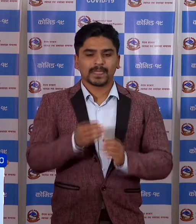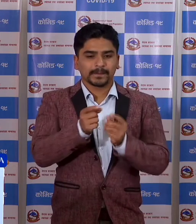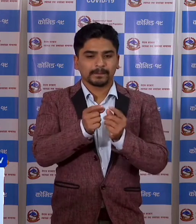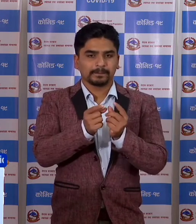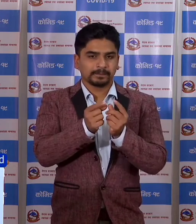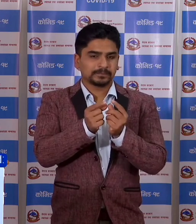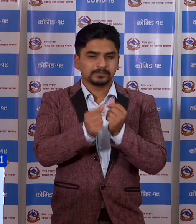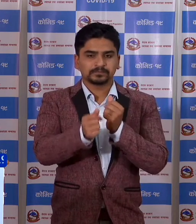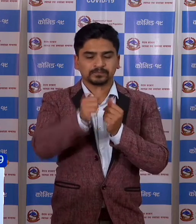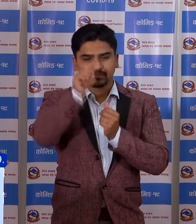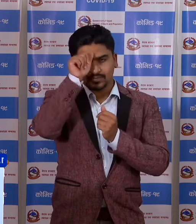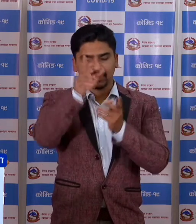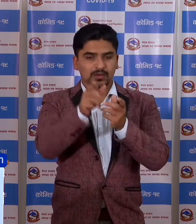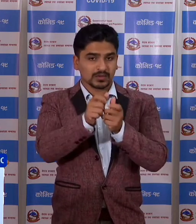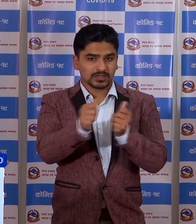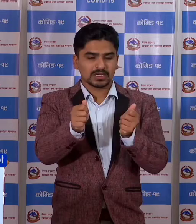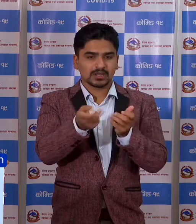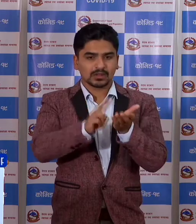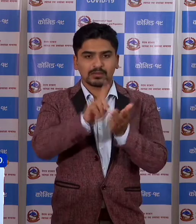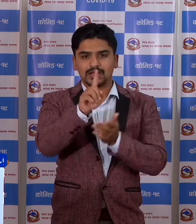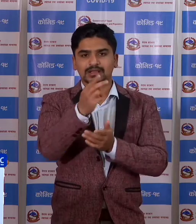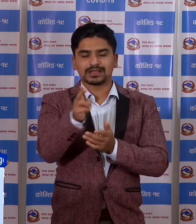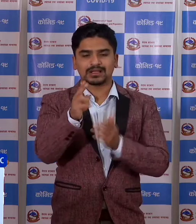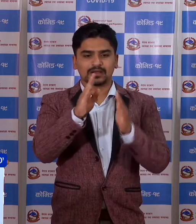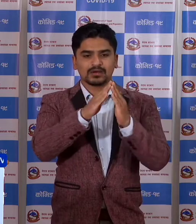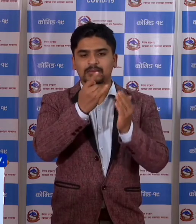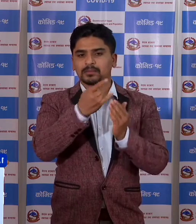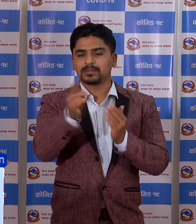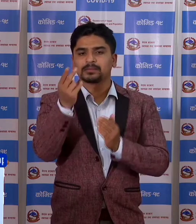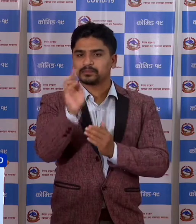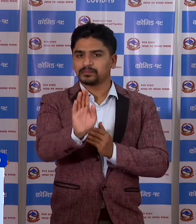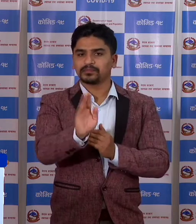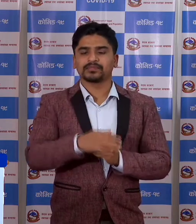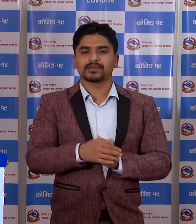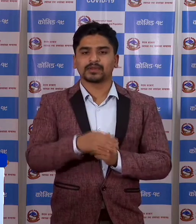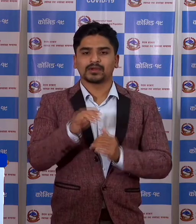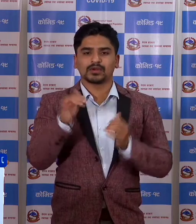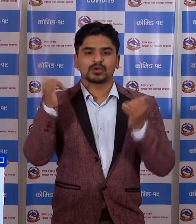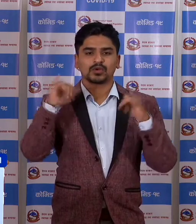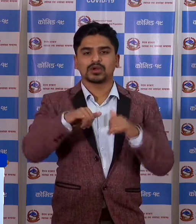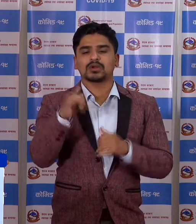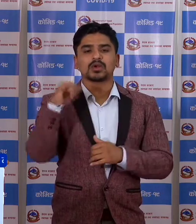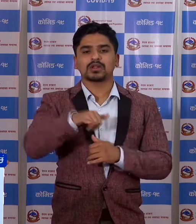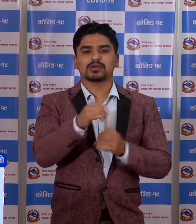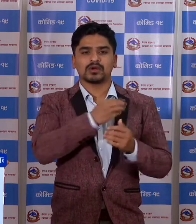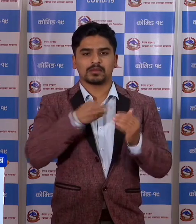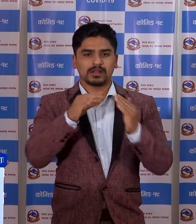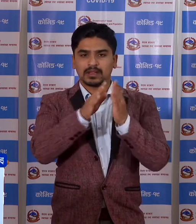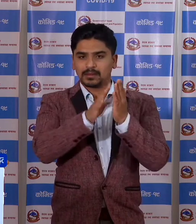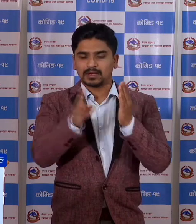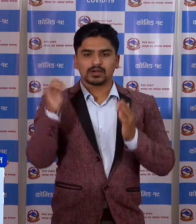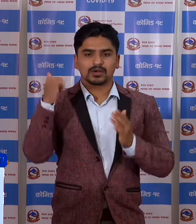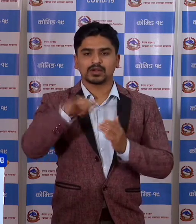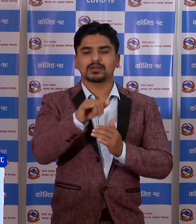पछिल्लो विवरण अनुसार थप 1 जना डिस्चार्ज हुनुभएको छ डडेलधुरा अस्पतालबाट। उहाँ